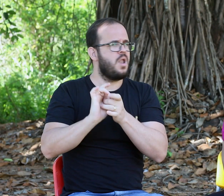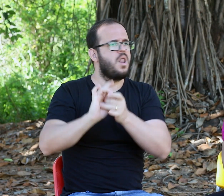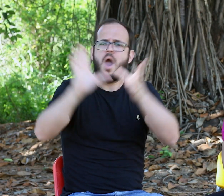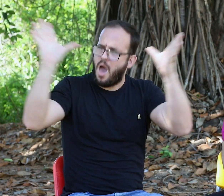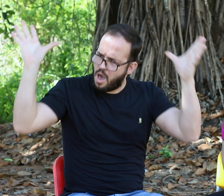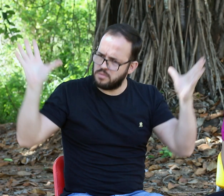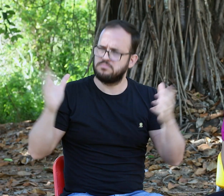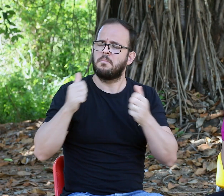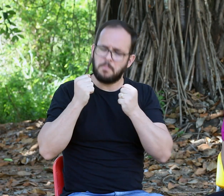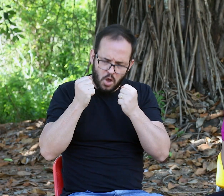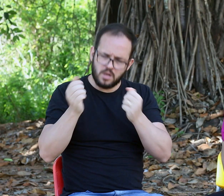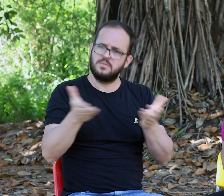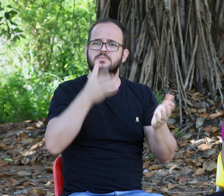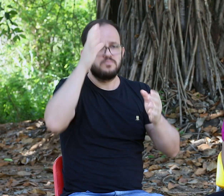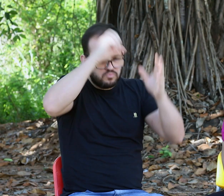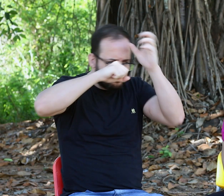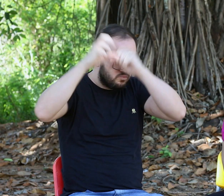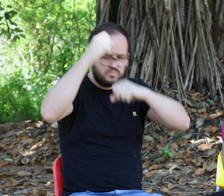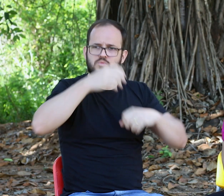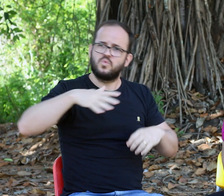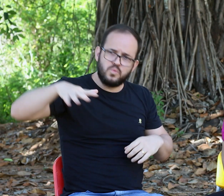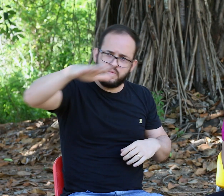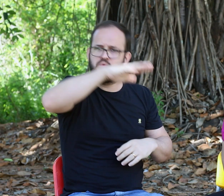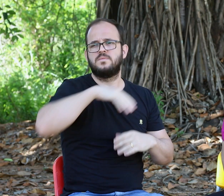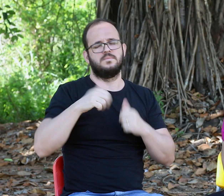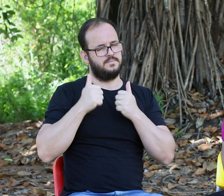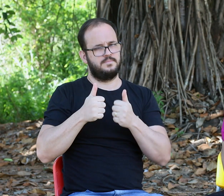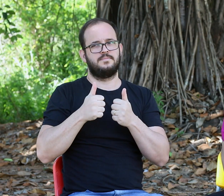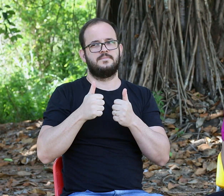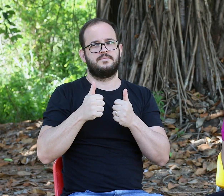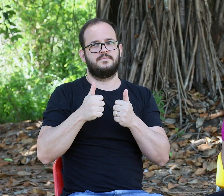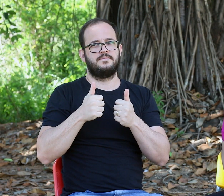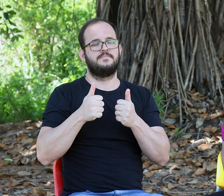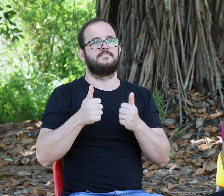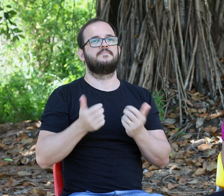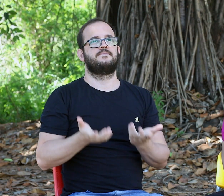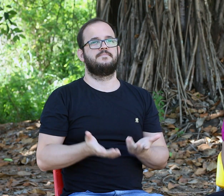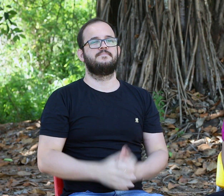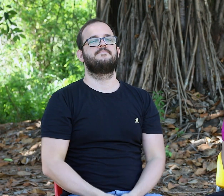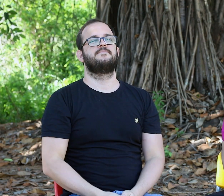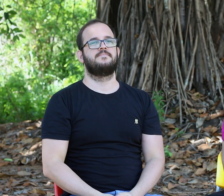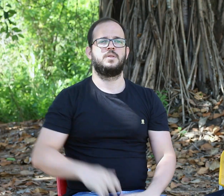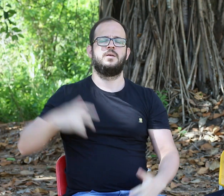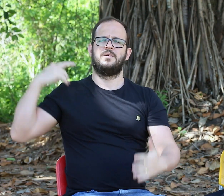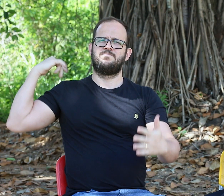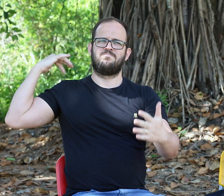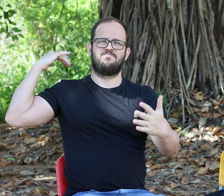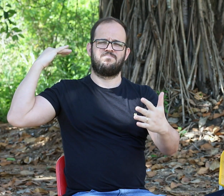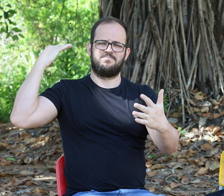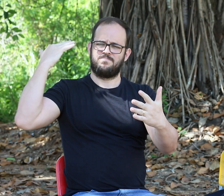tenham vontade, fiquem à vontade para aprender a nossa língua, para nos relacionar.